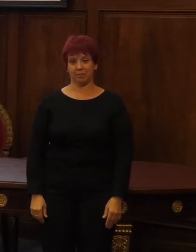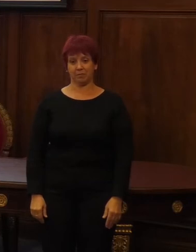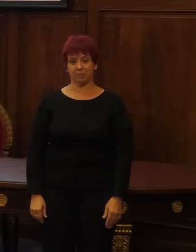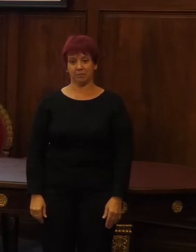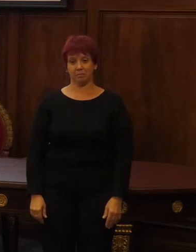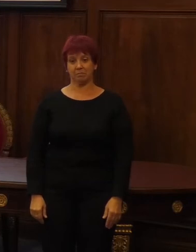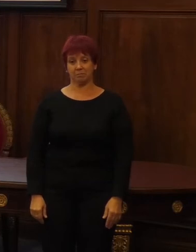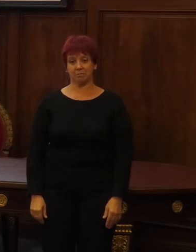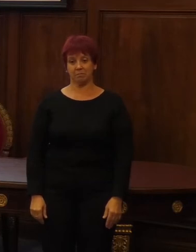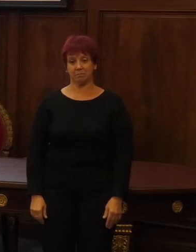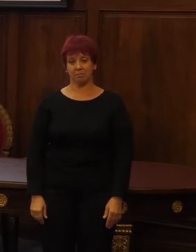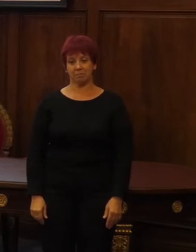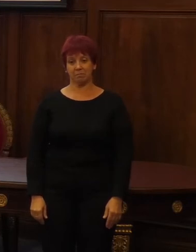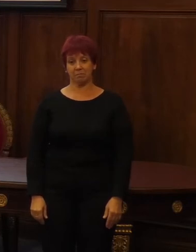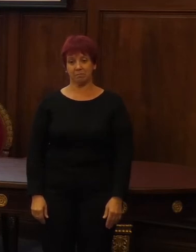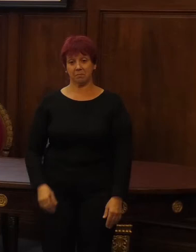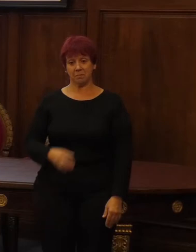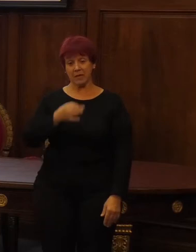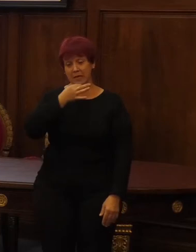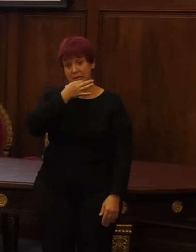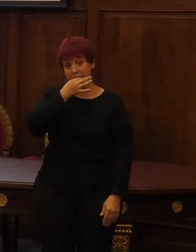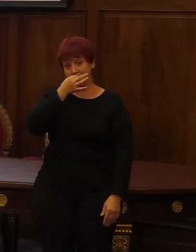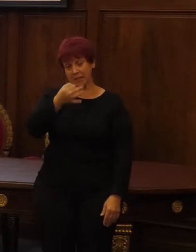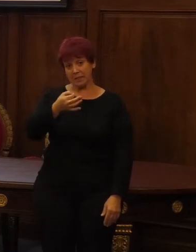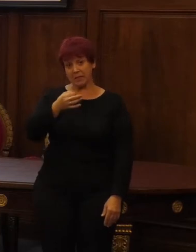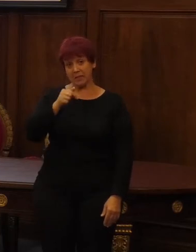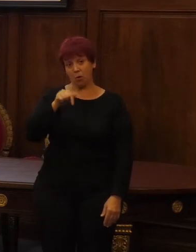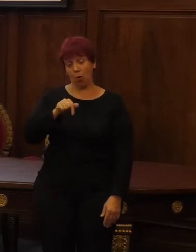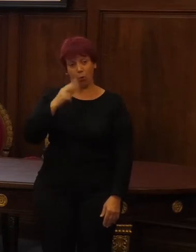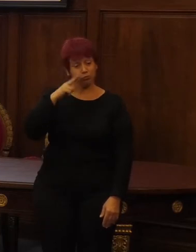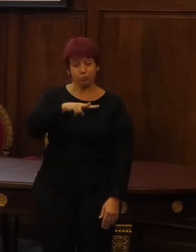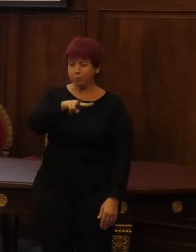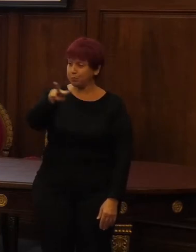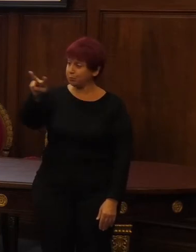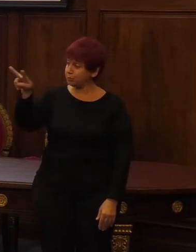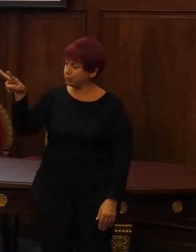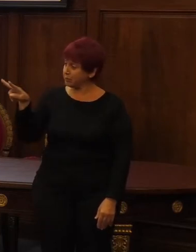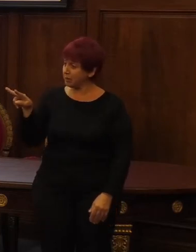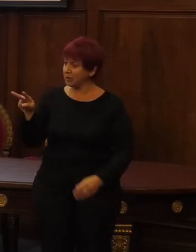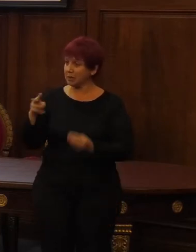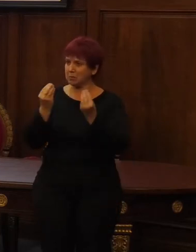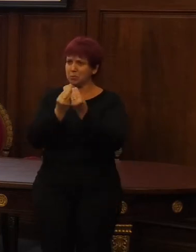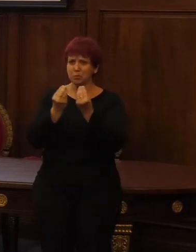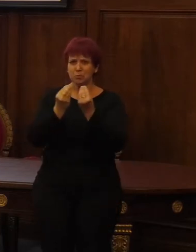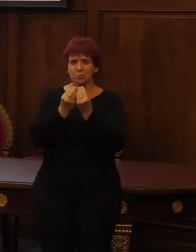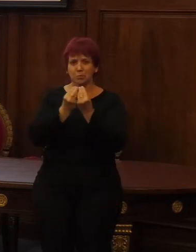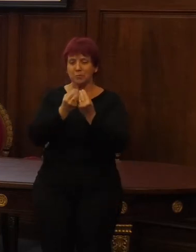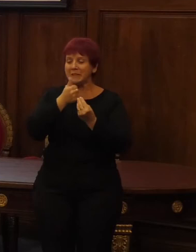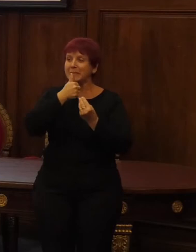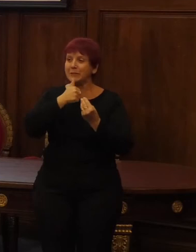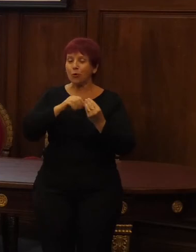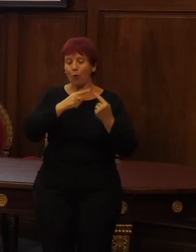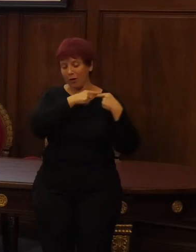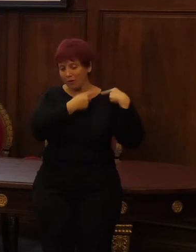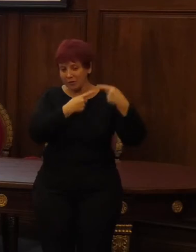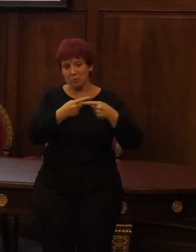Decía que en mirando quienes estábamos acá y la multiplicidad de historias que surgen,